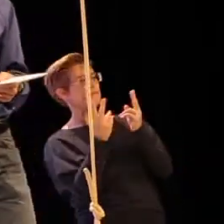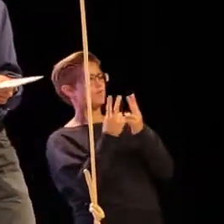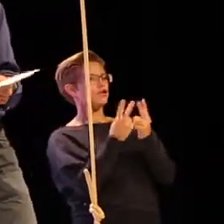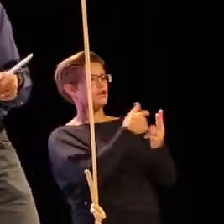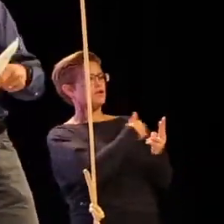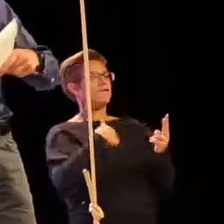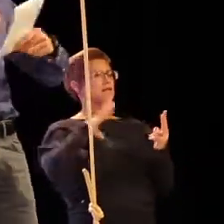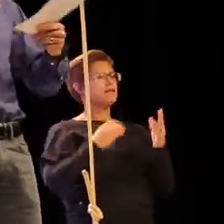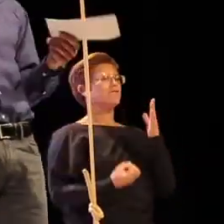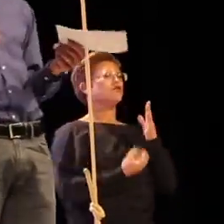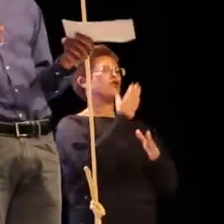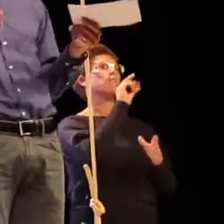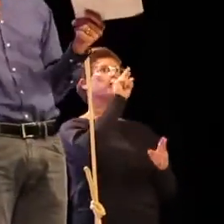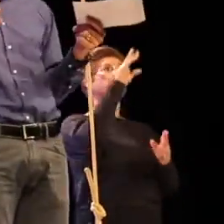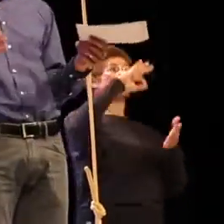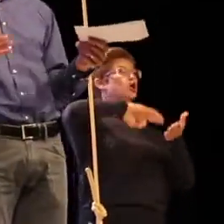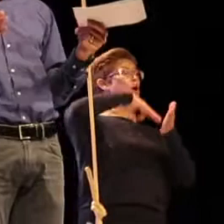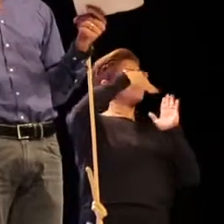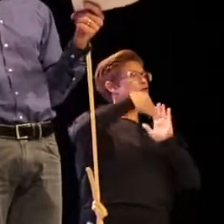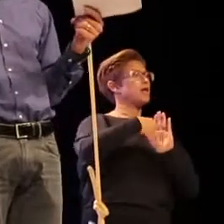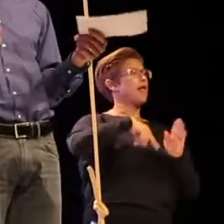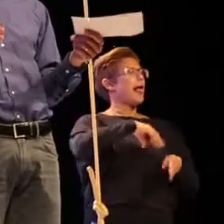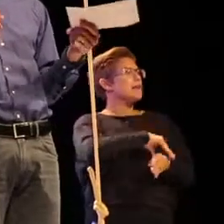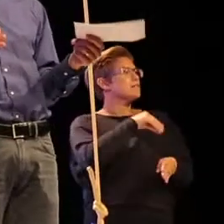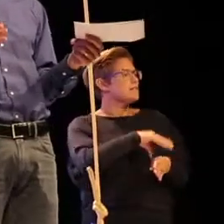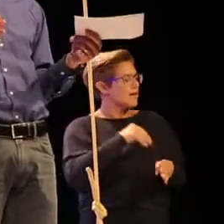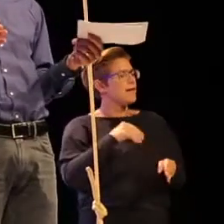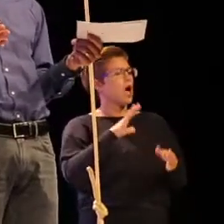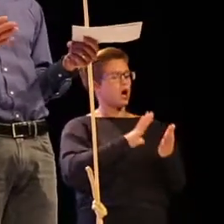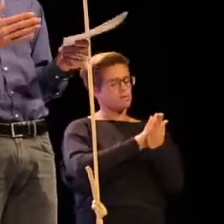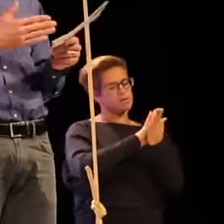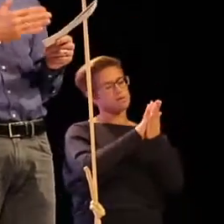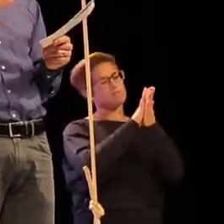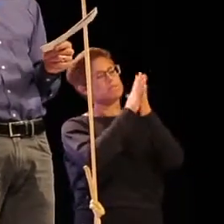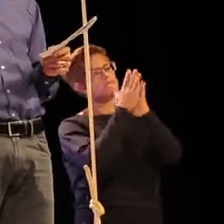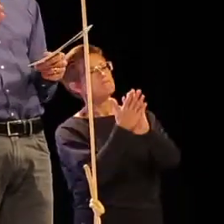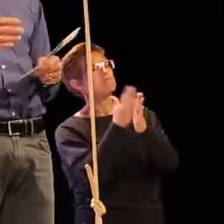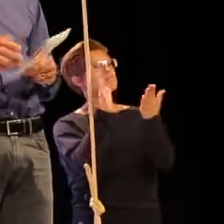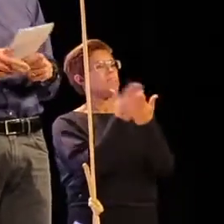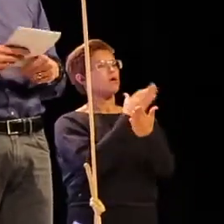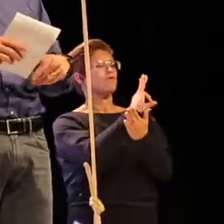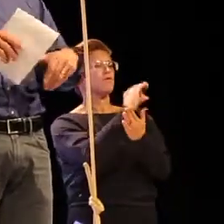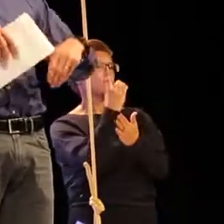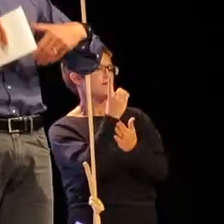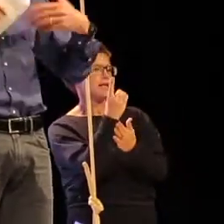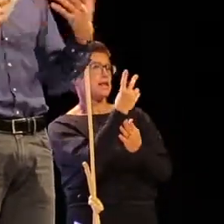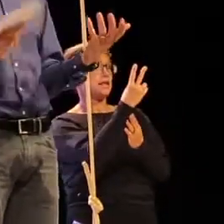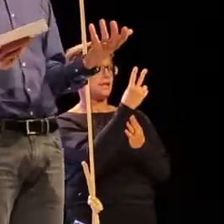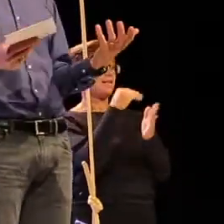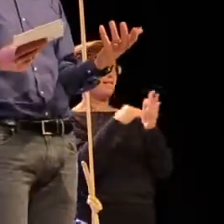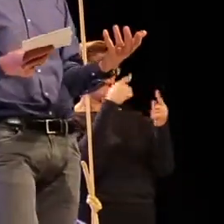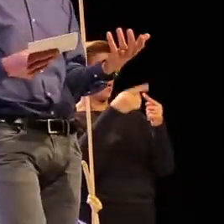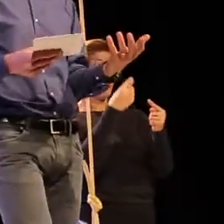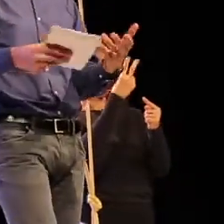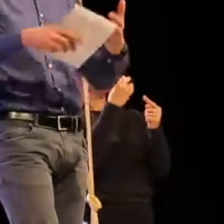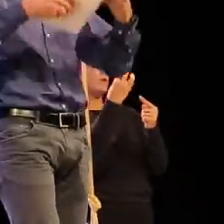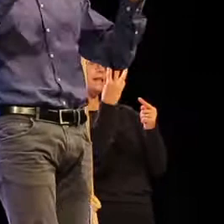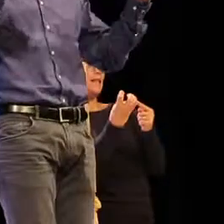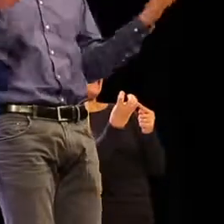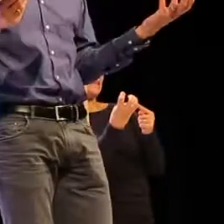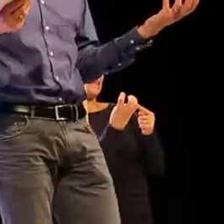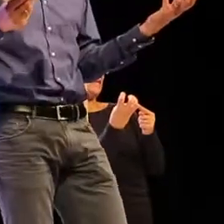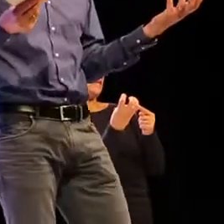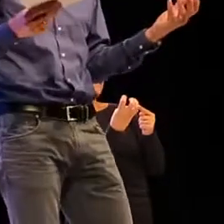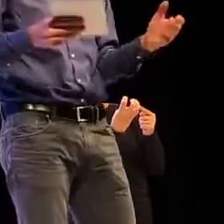Sverige. Alltså transformationen till en fossilfri välfärdsnation Sverige till 2030 är en transformativ resa av